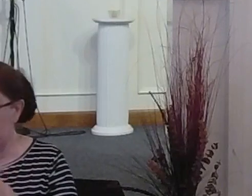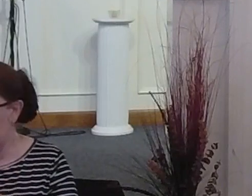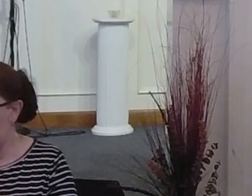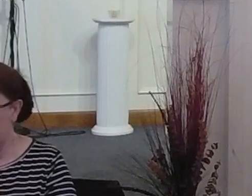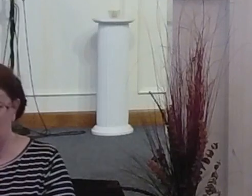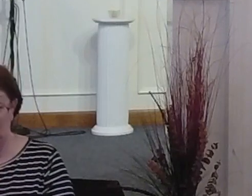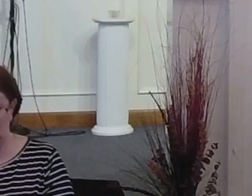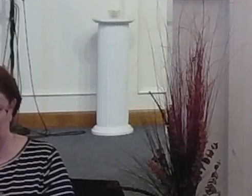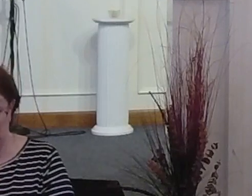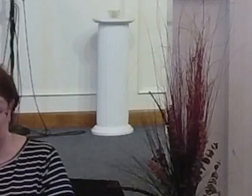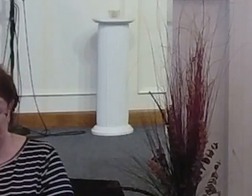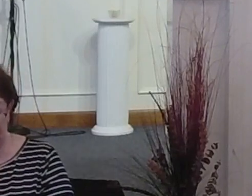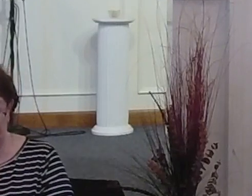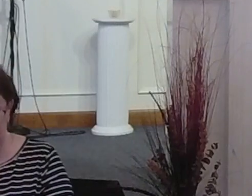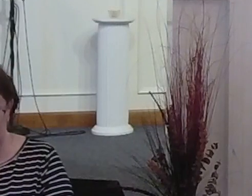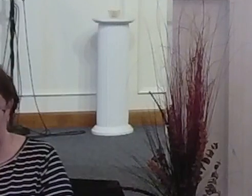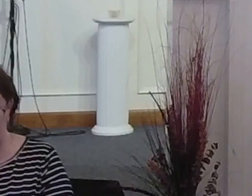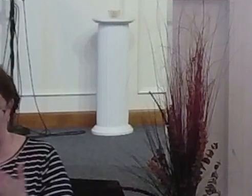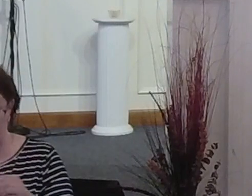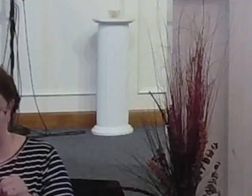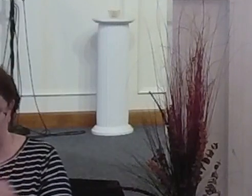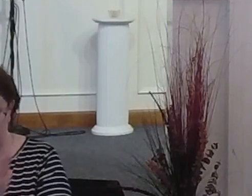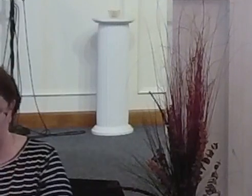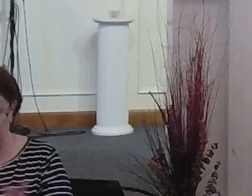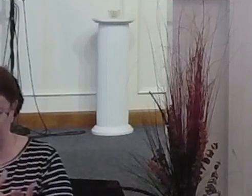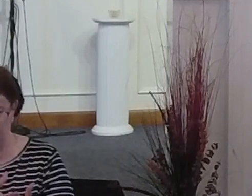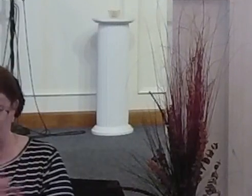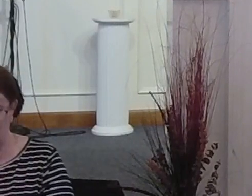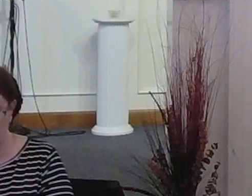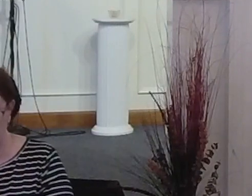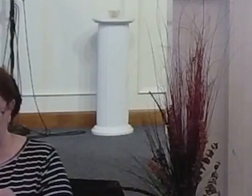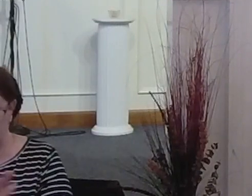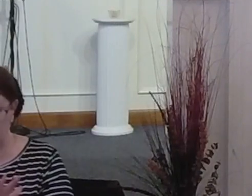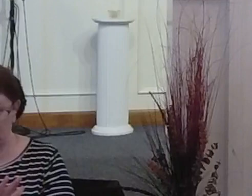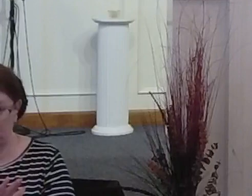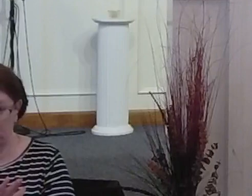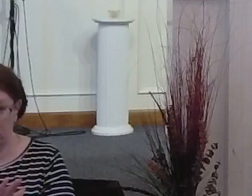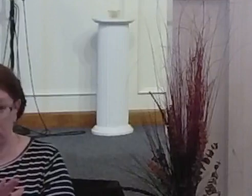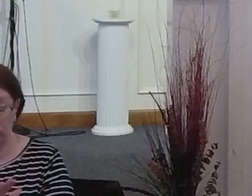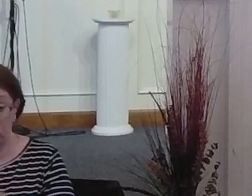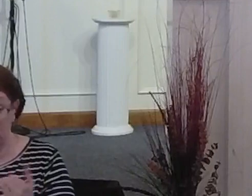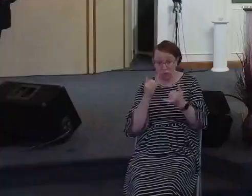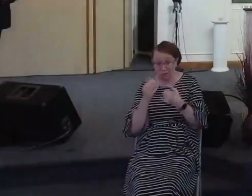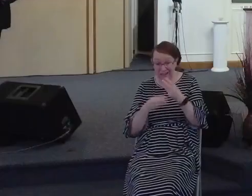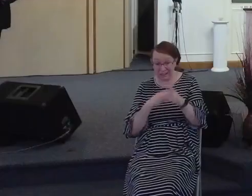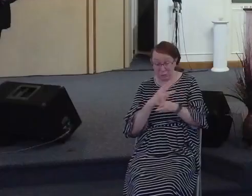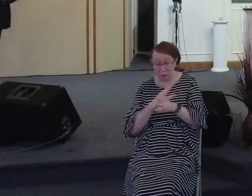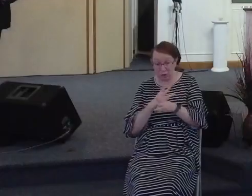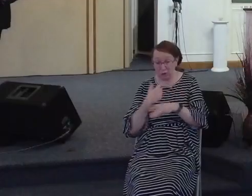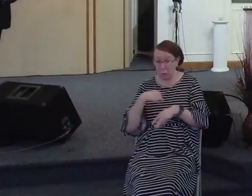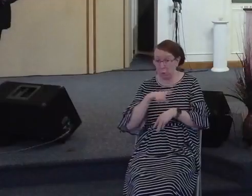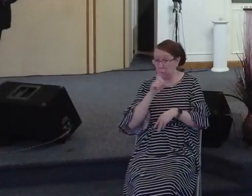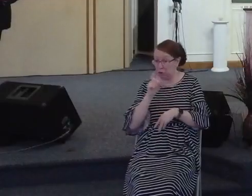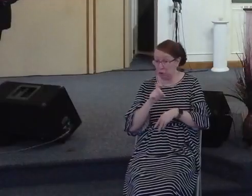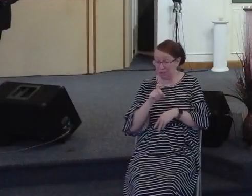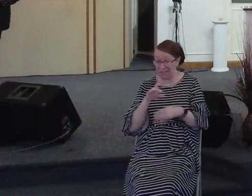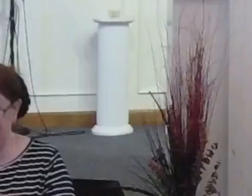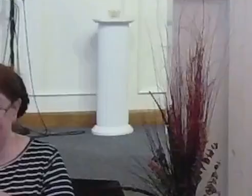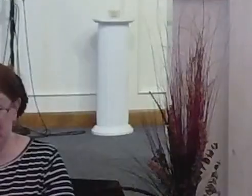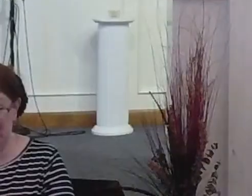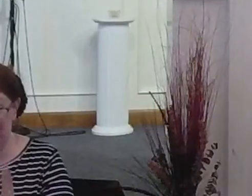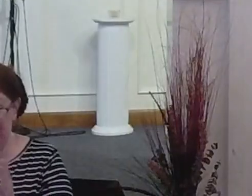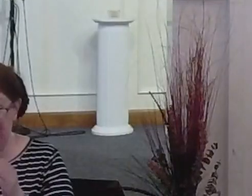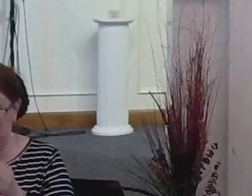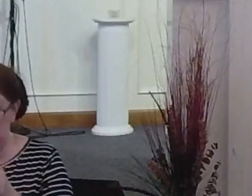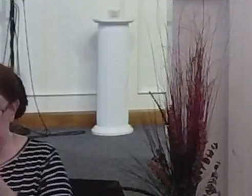de hoy y no te sientes muy bien, pero te voy a decir algo. En el mundo que nosotros vivimos el día de hoy,